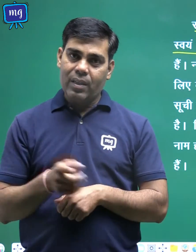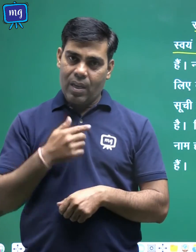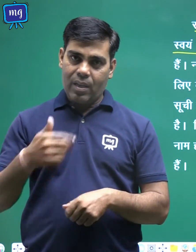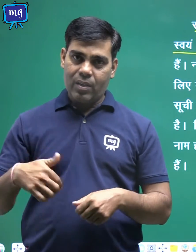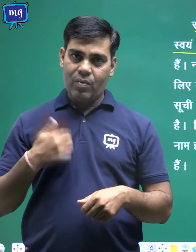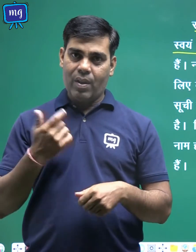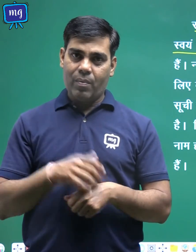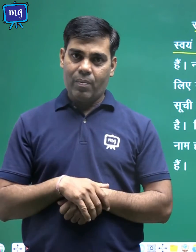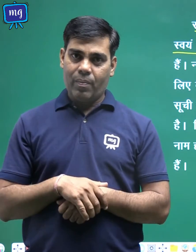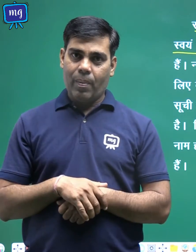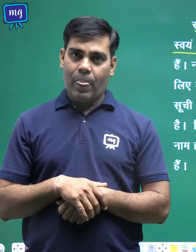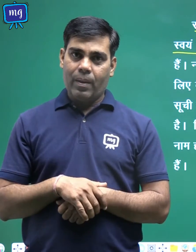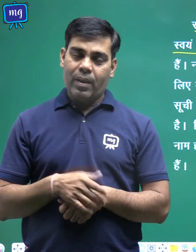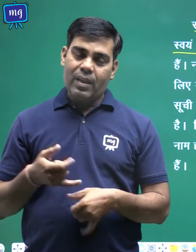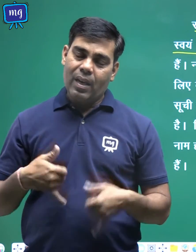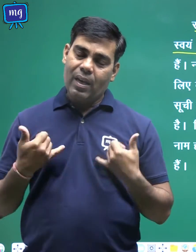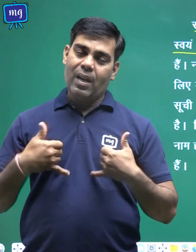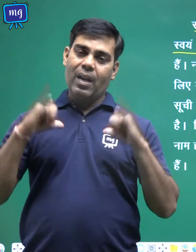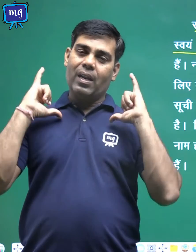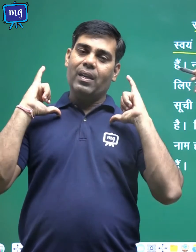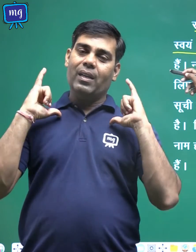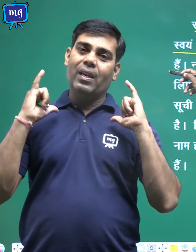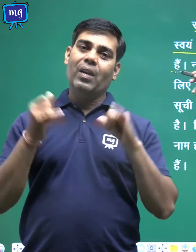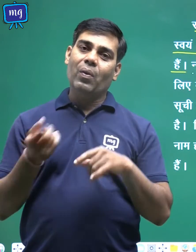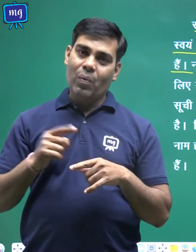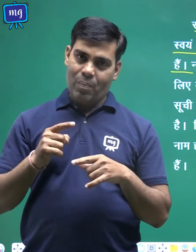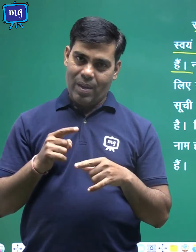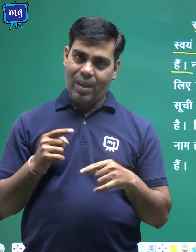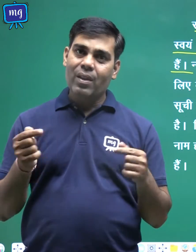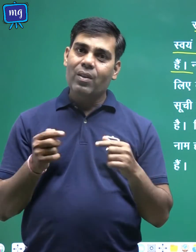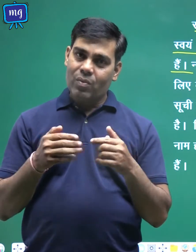स्वयं निर्दलीय के रूप में लड़ सकते हैं।